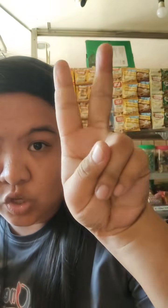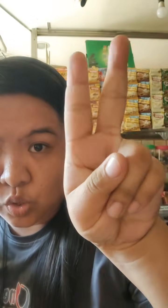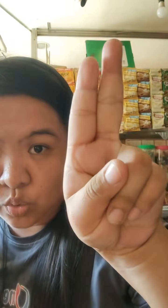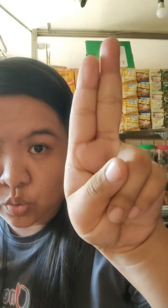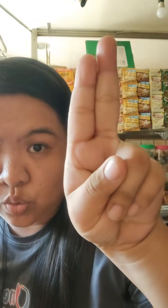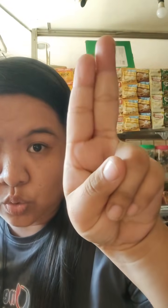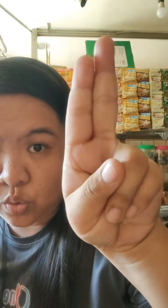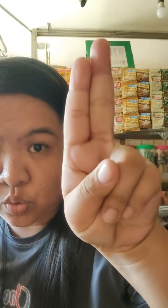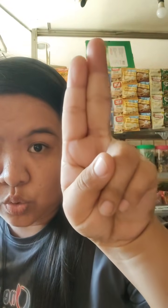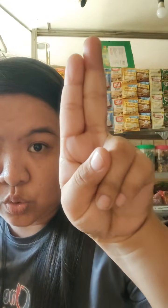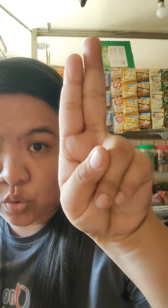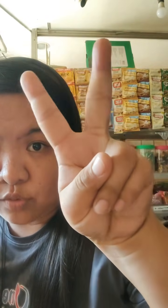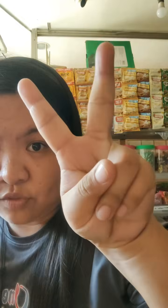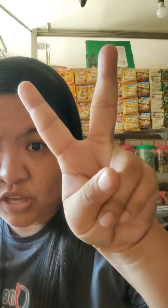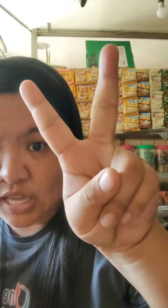U, V,